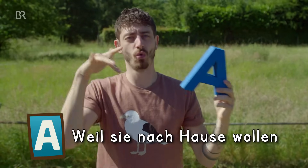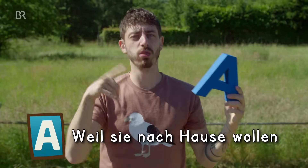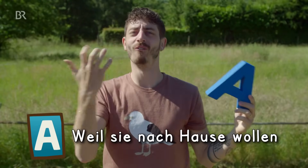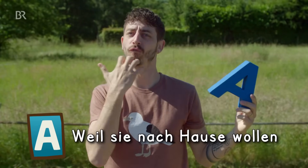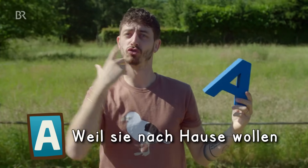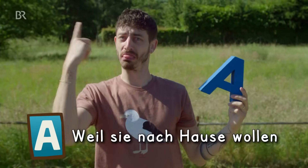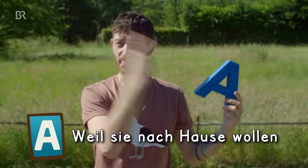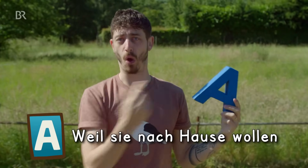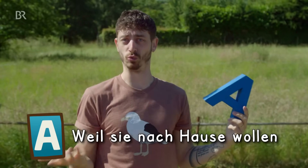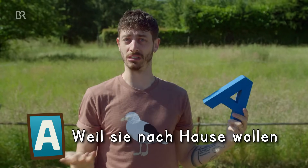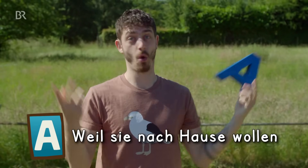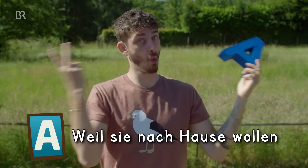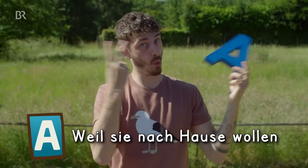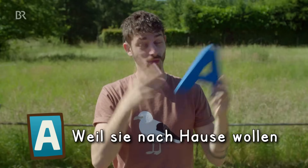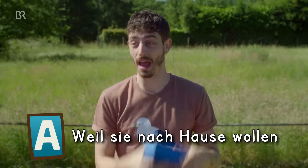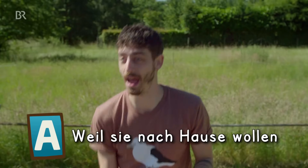Weil sie nach Hause wollen. Oder